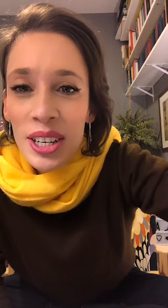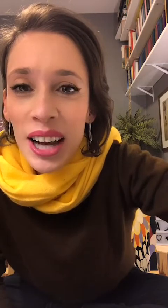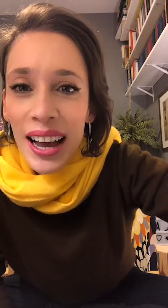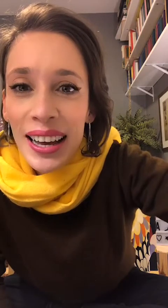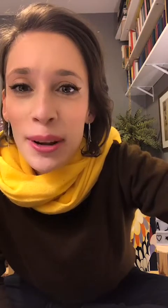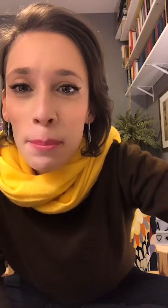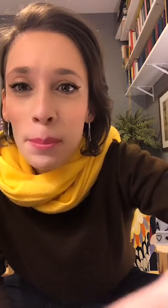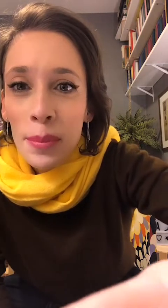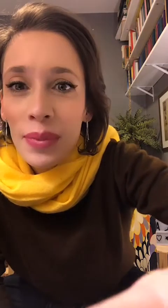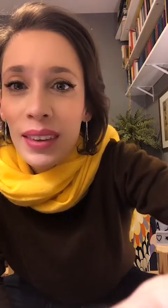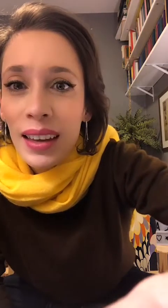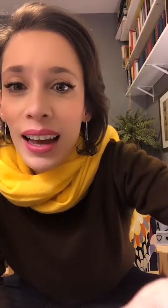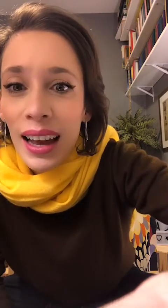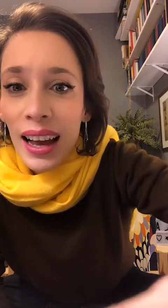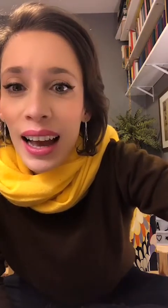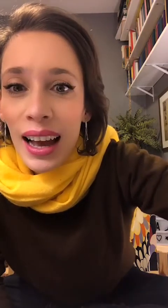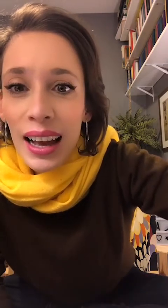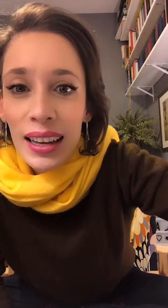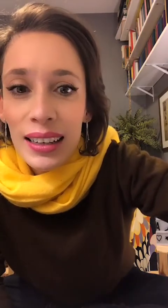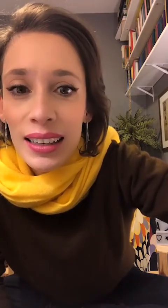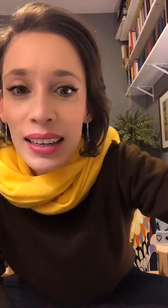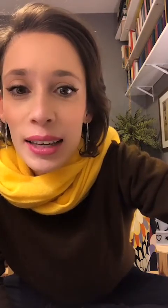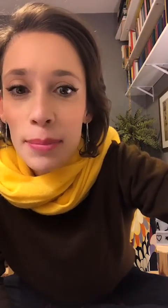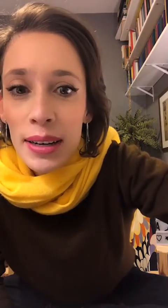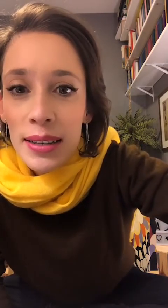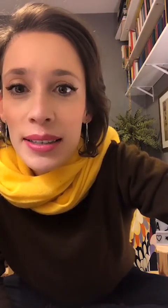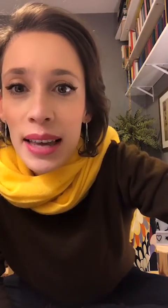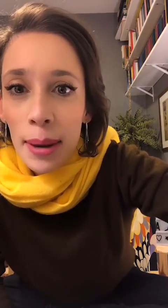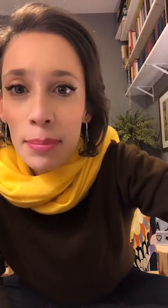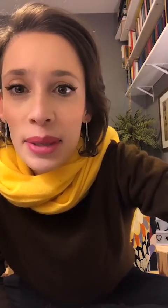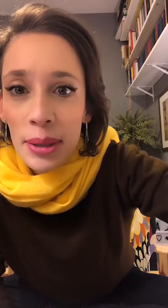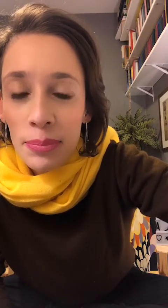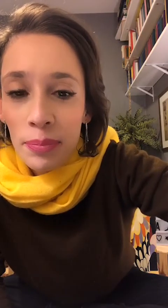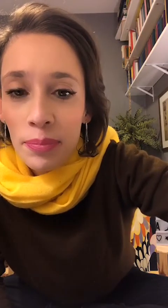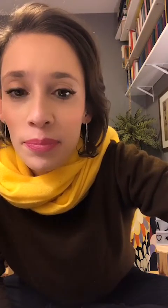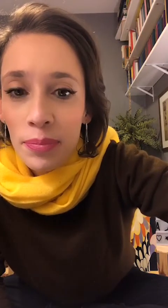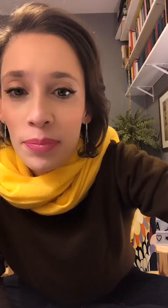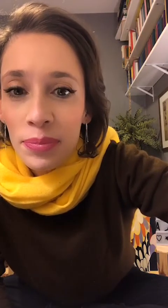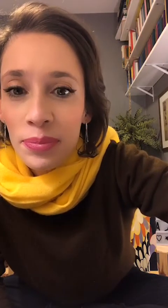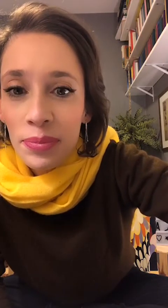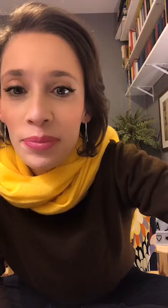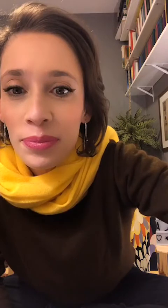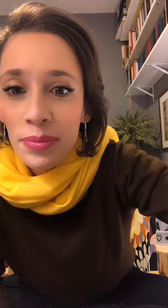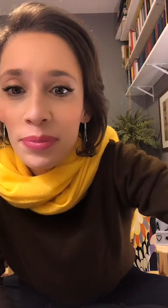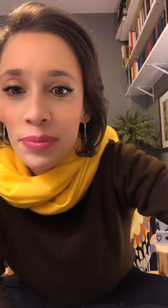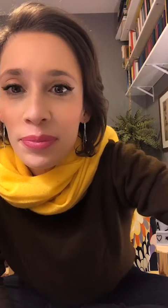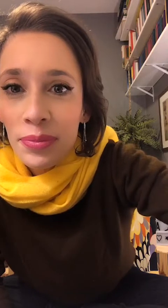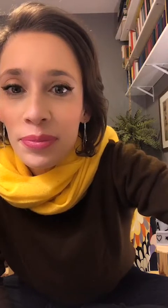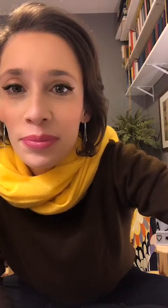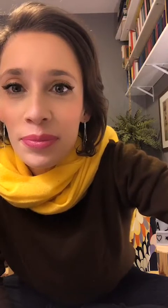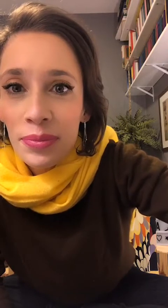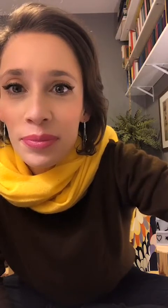Deixa eu achar a Libras Gabi.